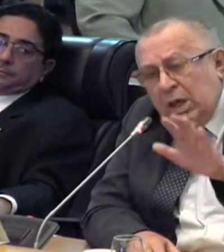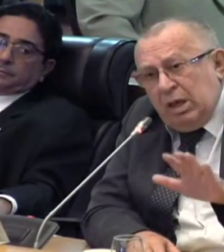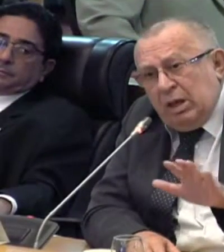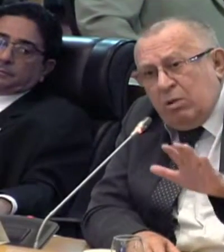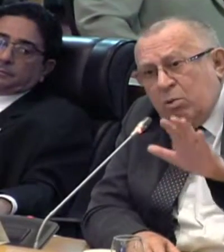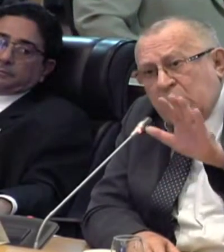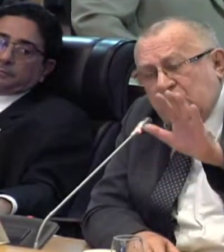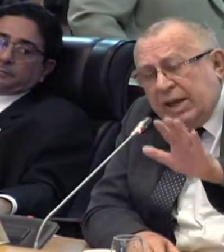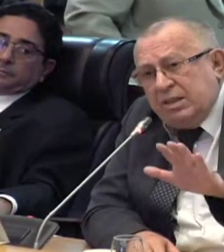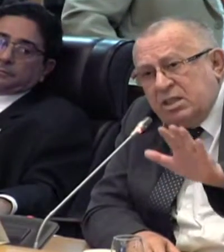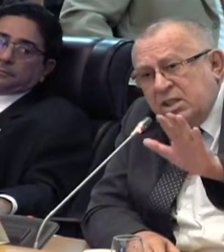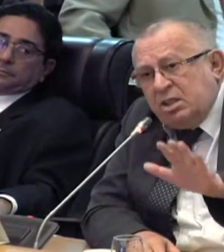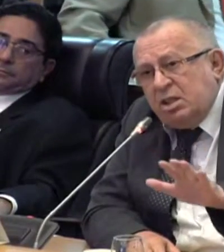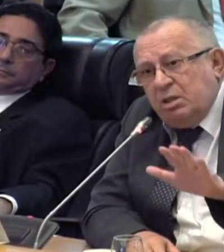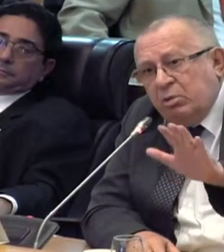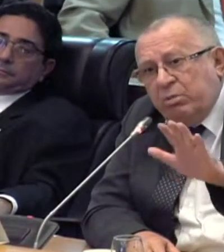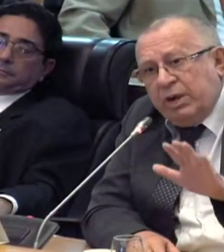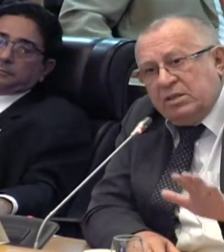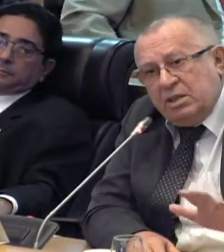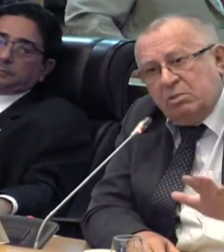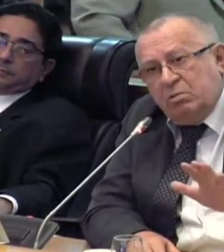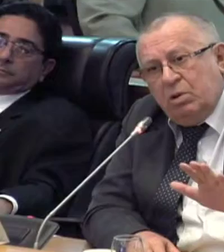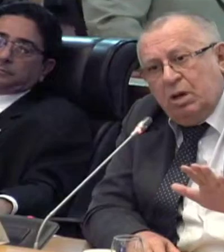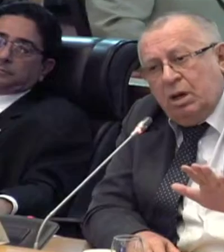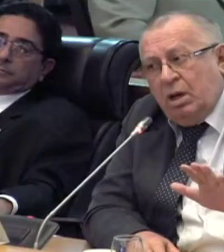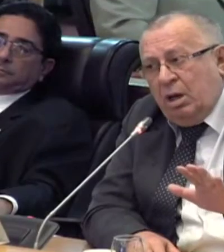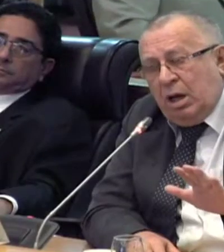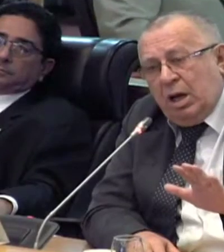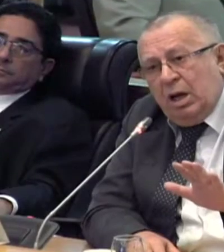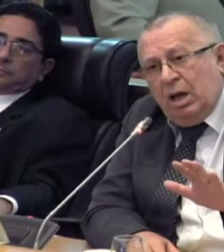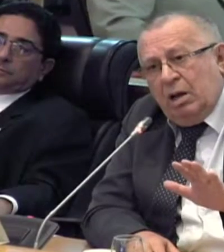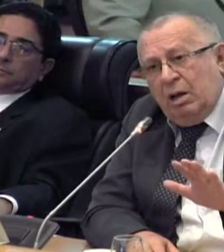O que está existindo no Brasil